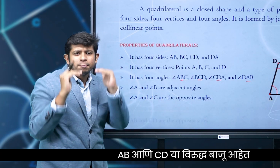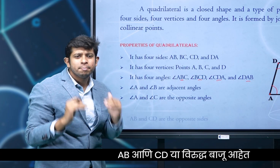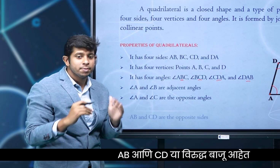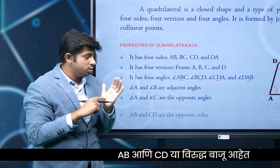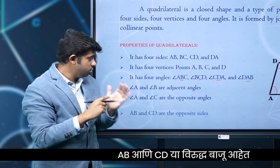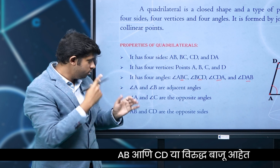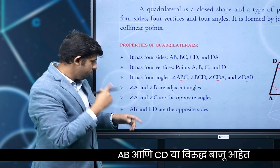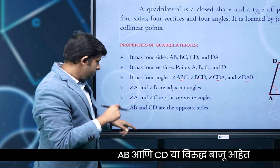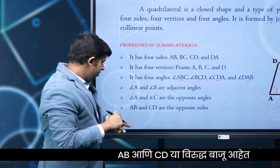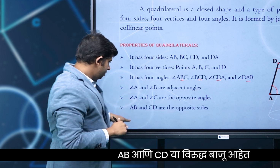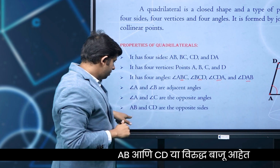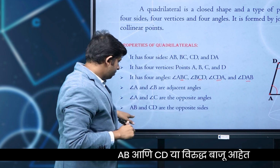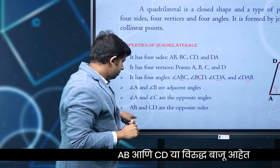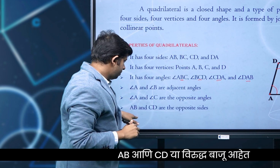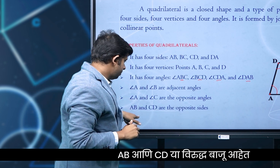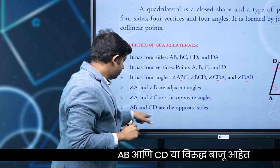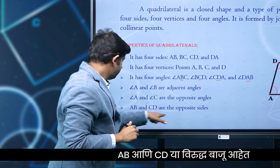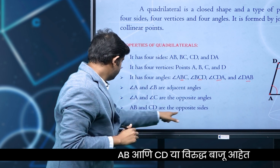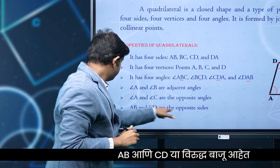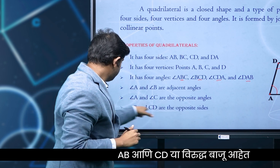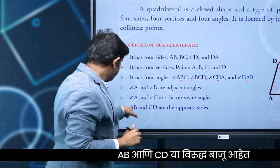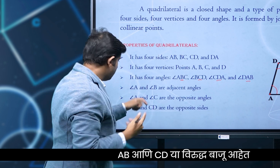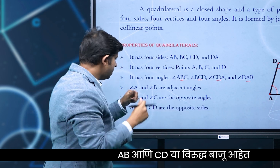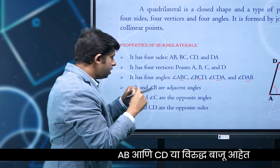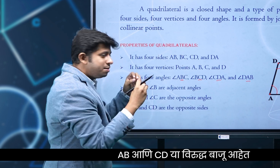ए बी आणि सी डी या विरुद्ध बाजू आहेत.